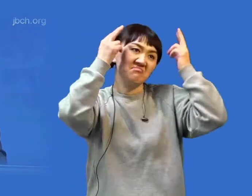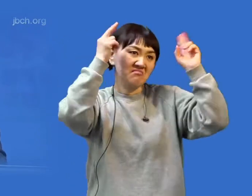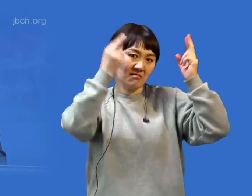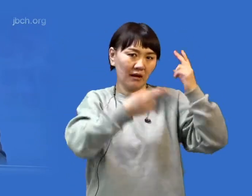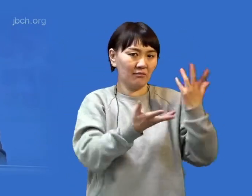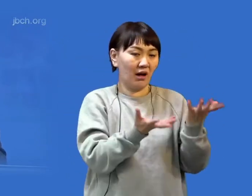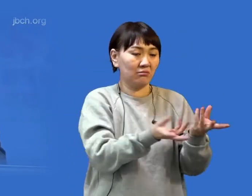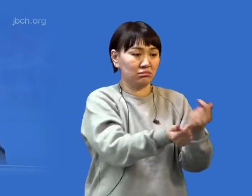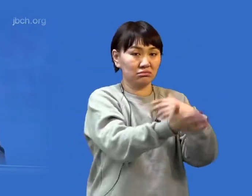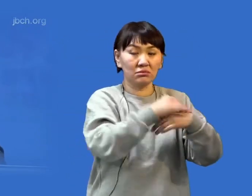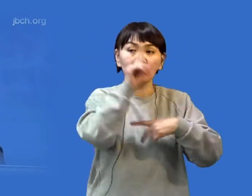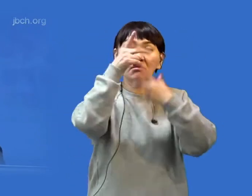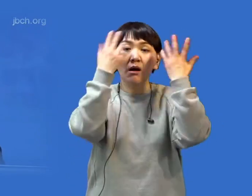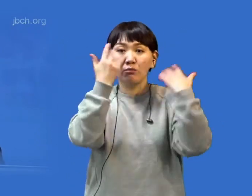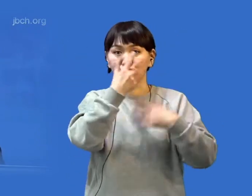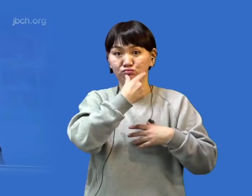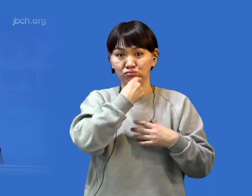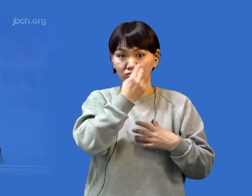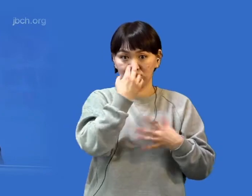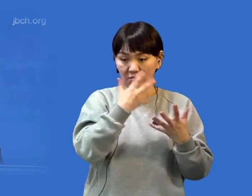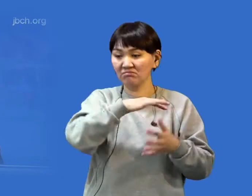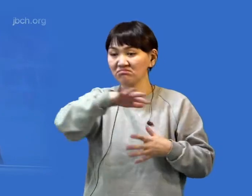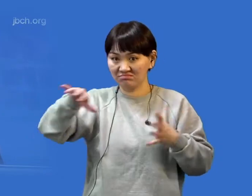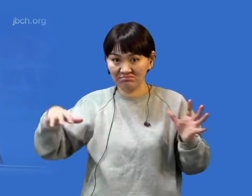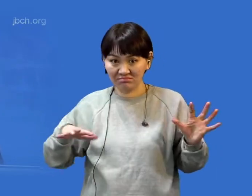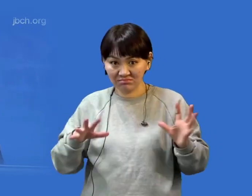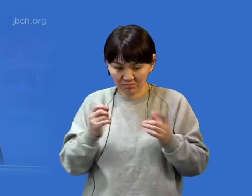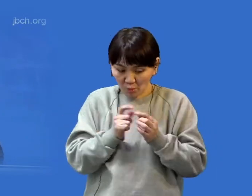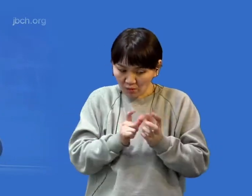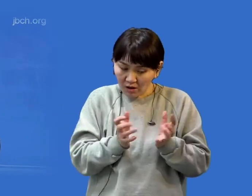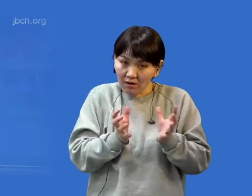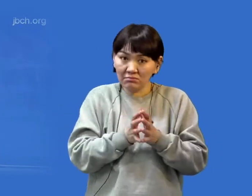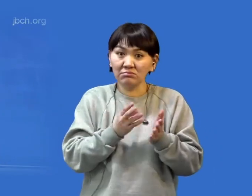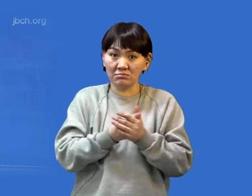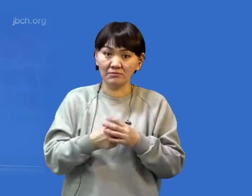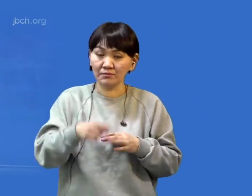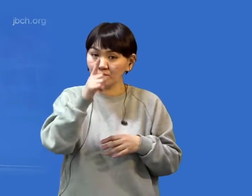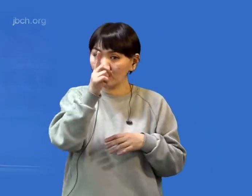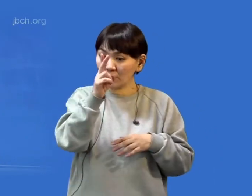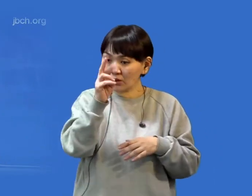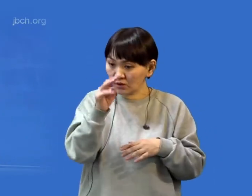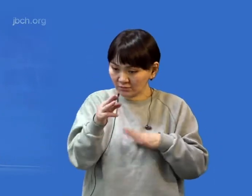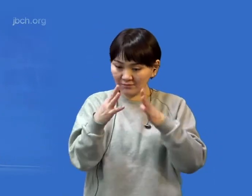1-р Коринт 10-ын 10-р ишлэлээр юу гэж хэлсэн бэ гэхээр